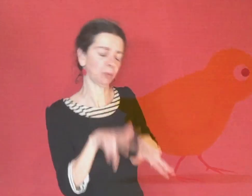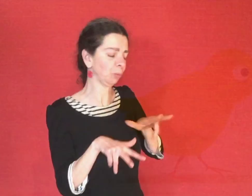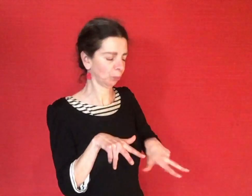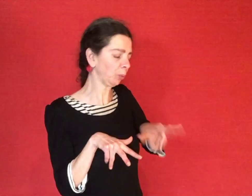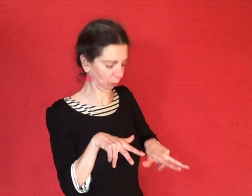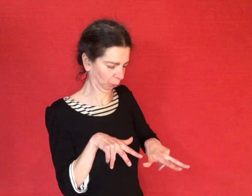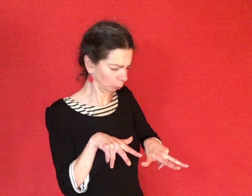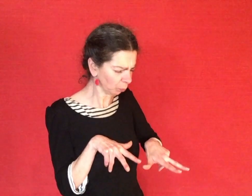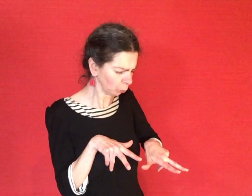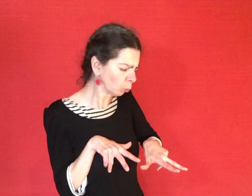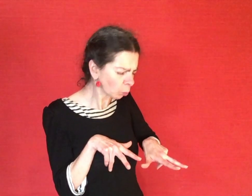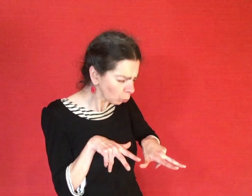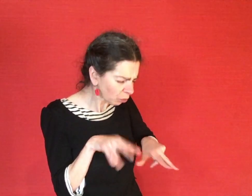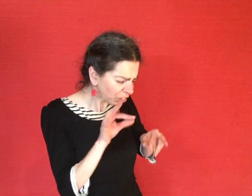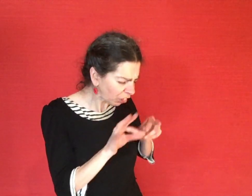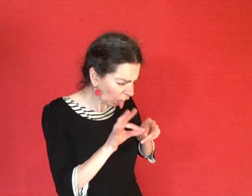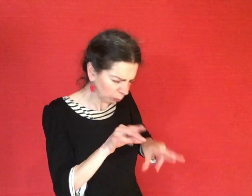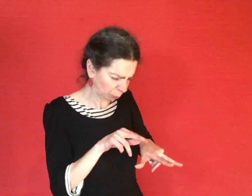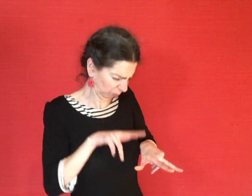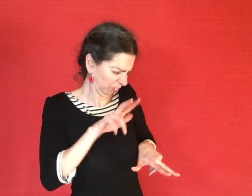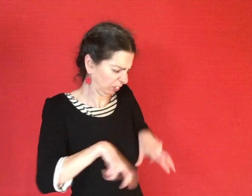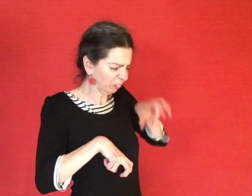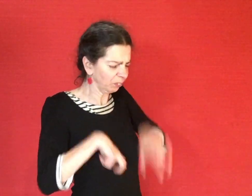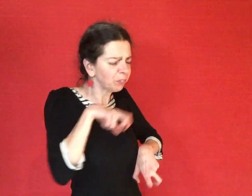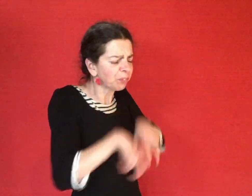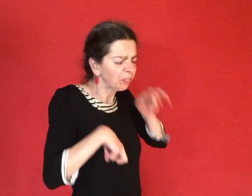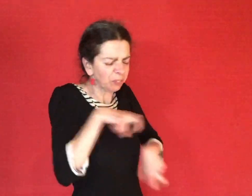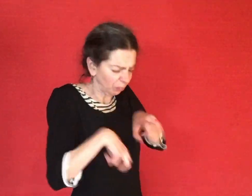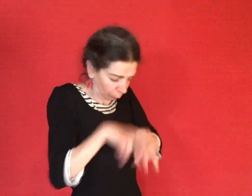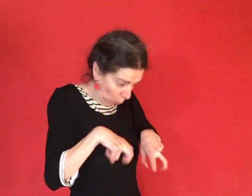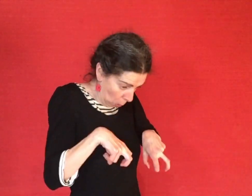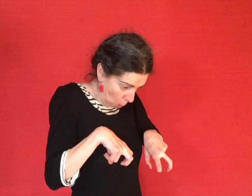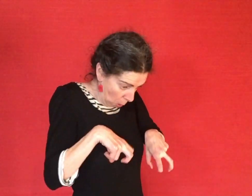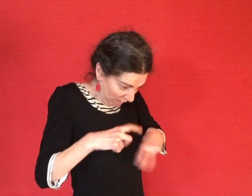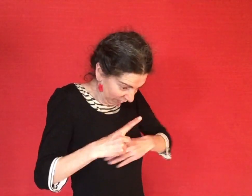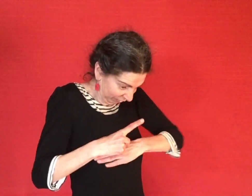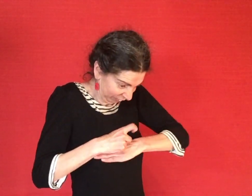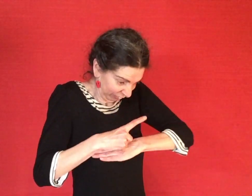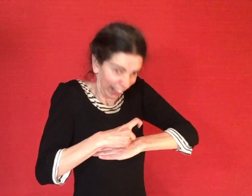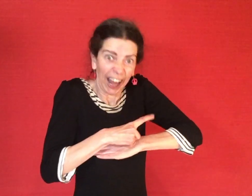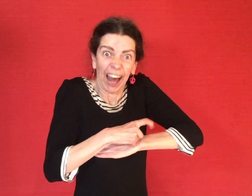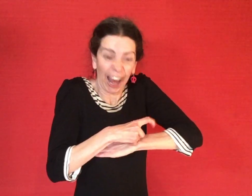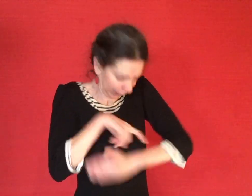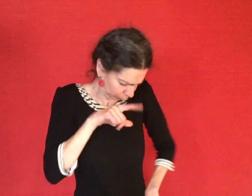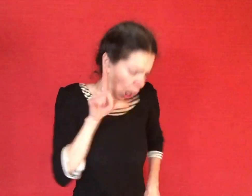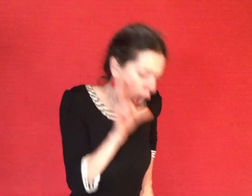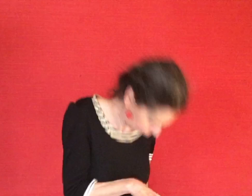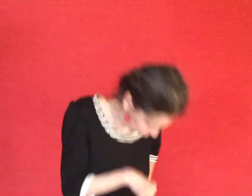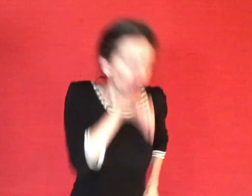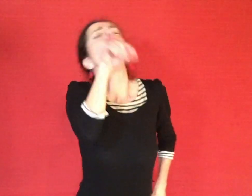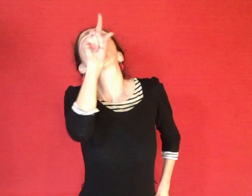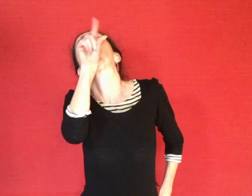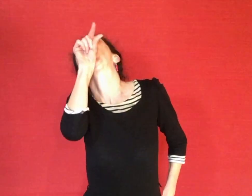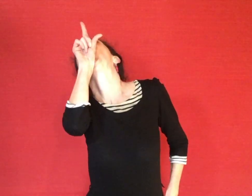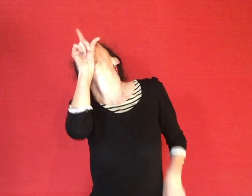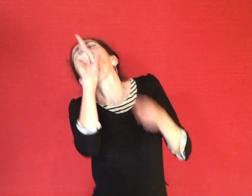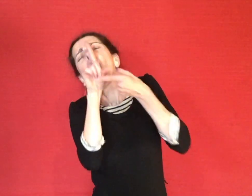Un peu plus loin, le poussin se met à fouiller de son bec pointu les mottes de terre. Des vers de terre, je vais me